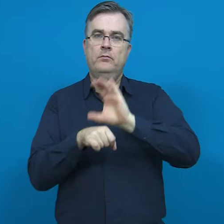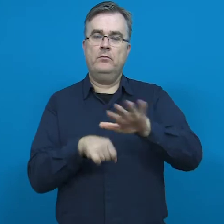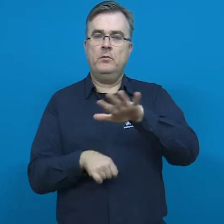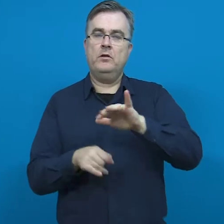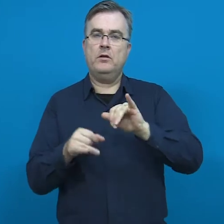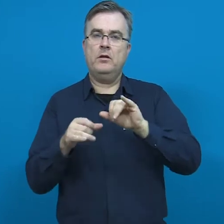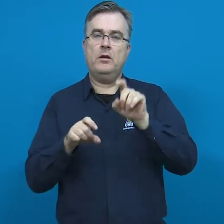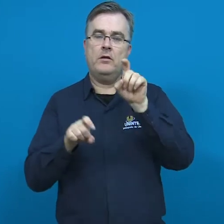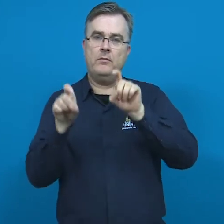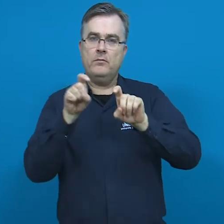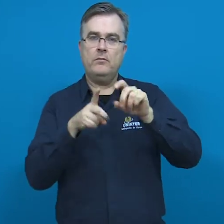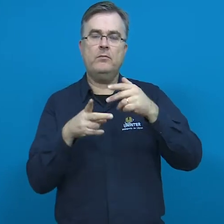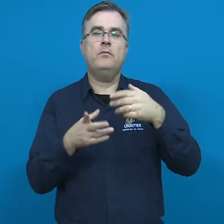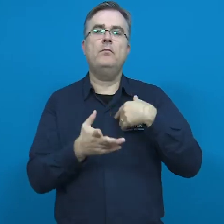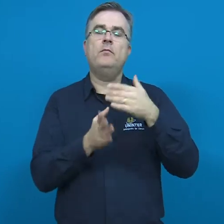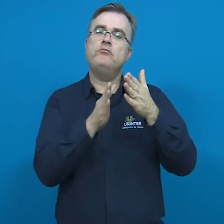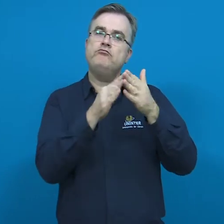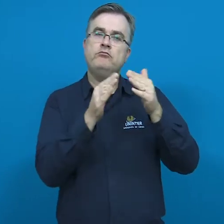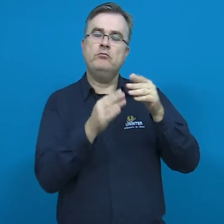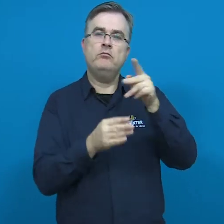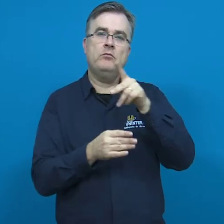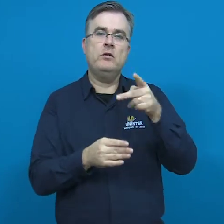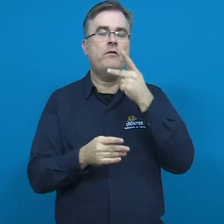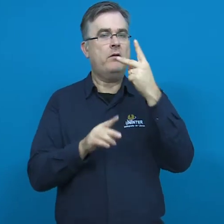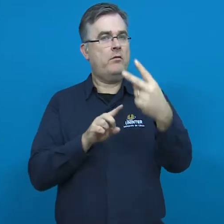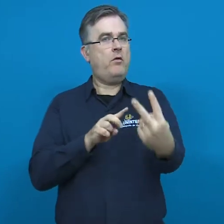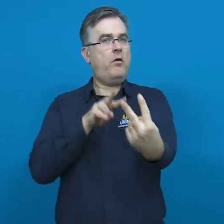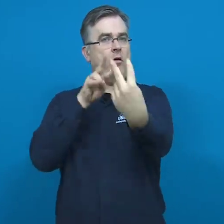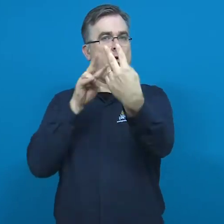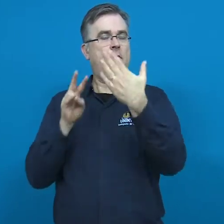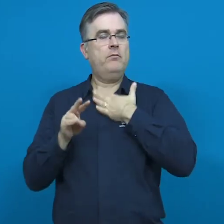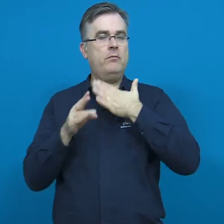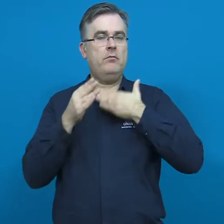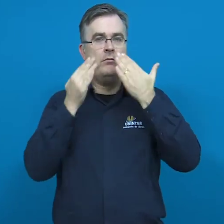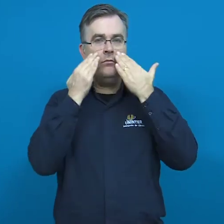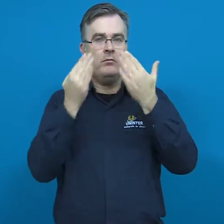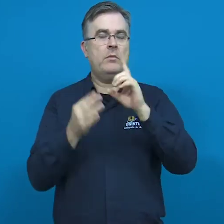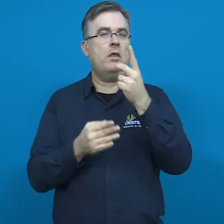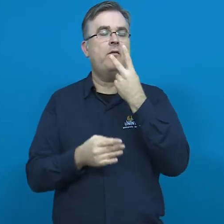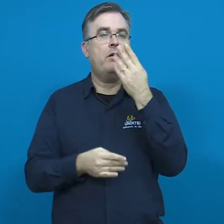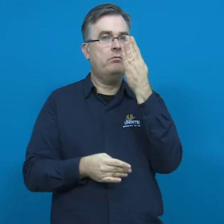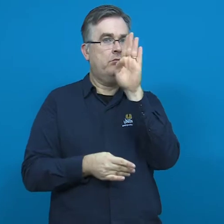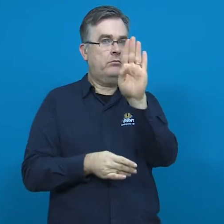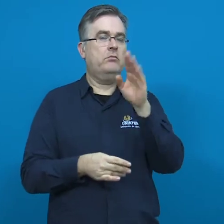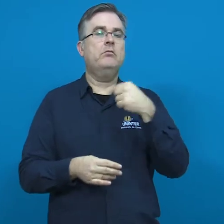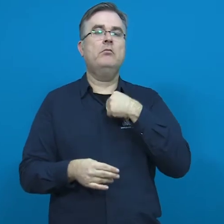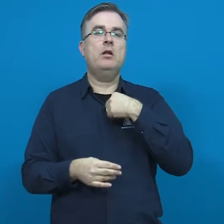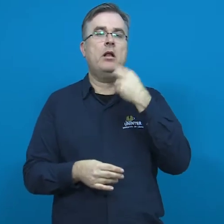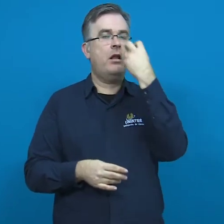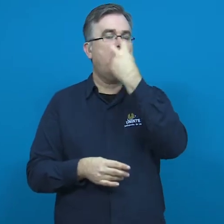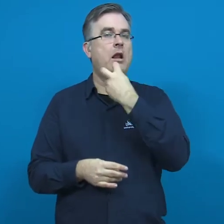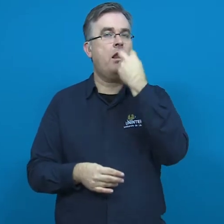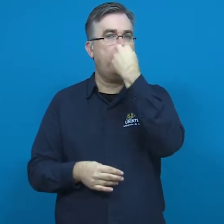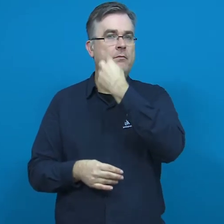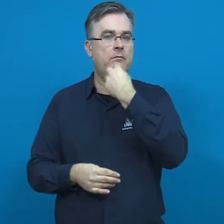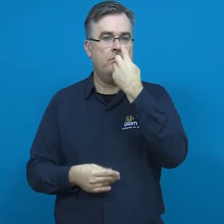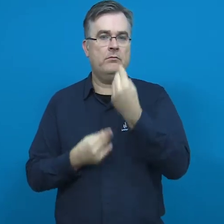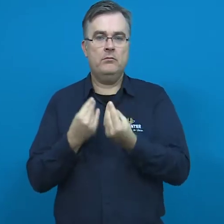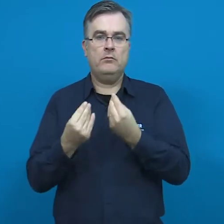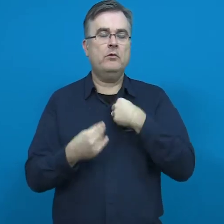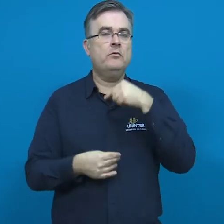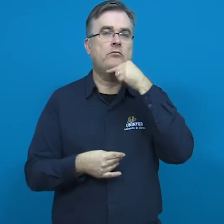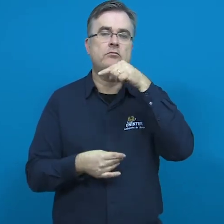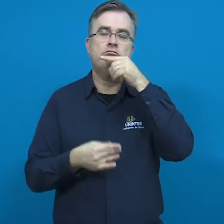Fiz um curso na área de informática, pedia para o professor, fale de frente para mim, não fale de costas, porque eu faço leitura